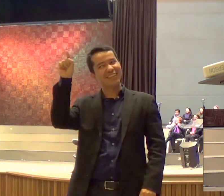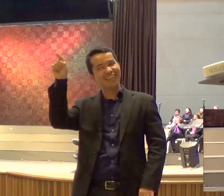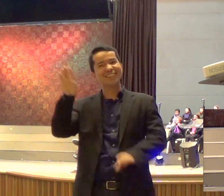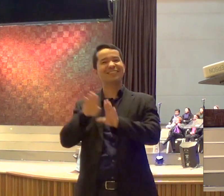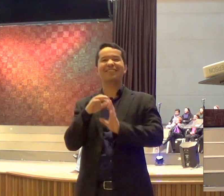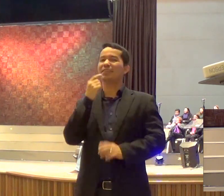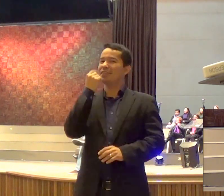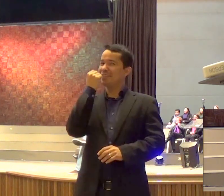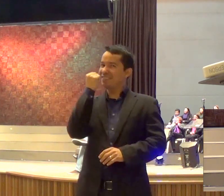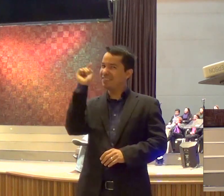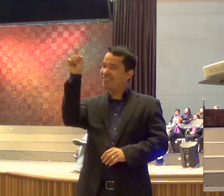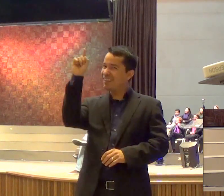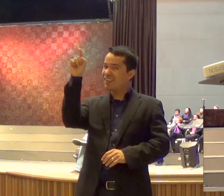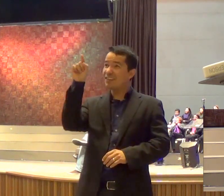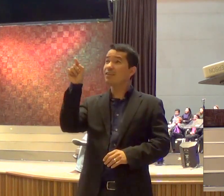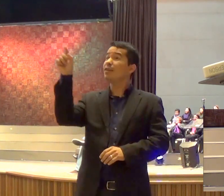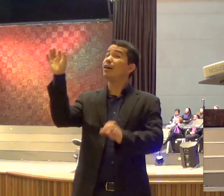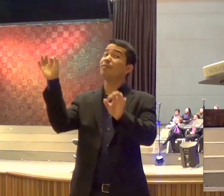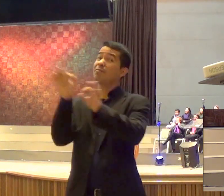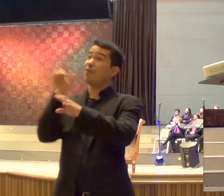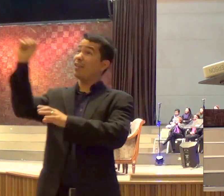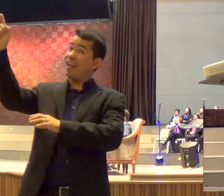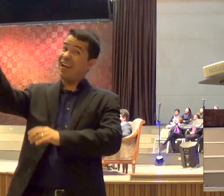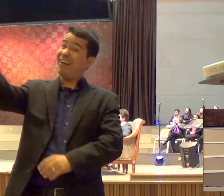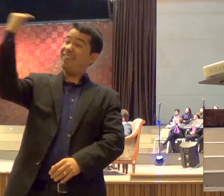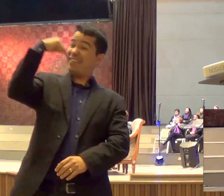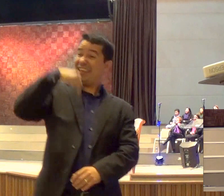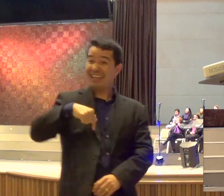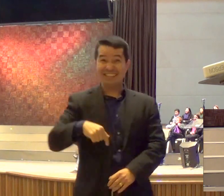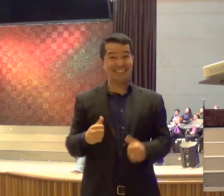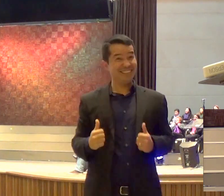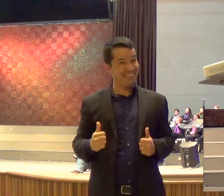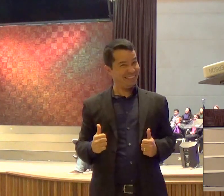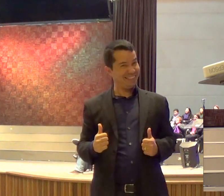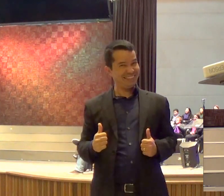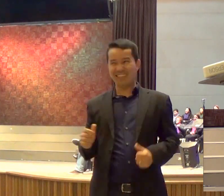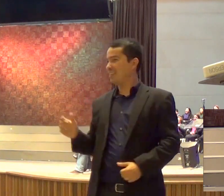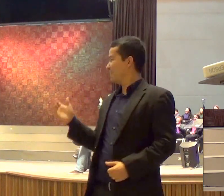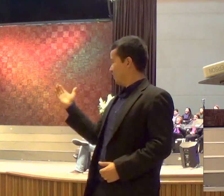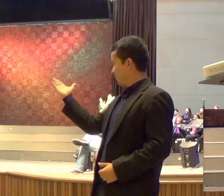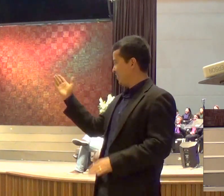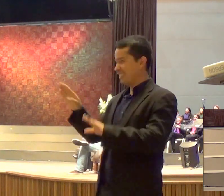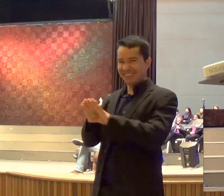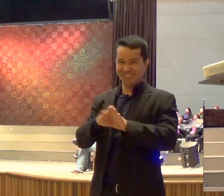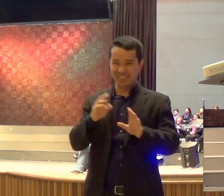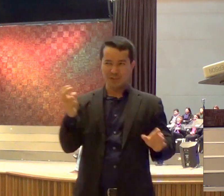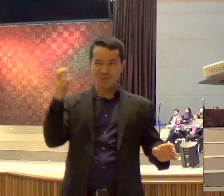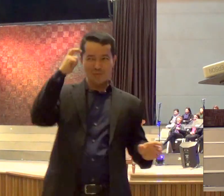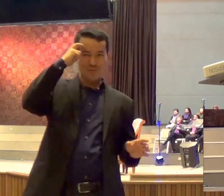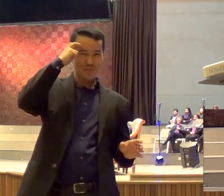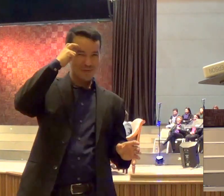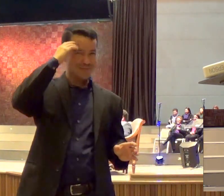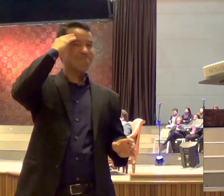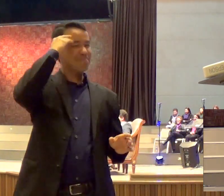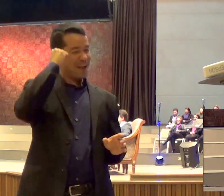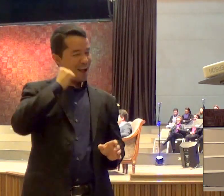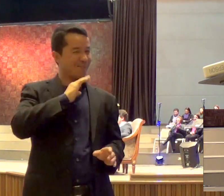pastor saiu de lá para cá Pois é pastor teste também é cultura fecha parentes